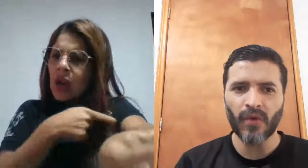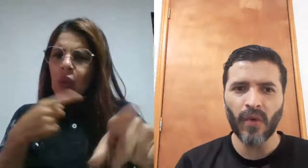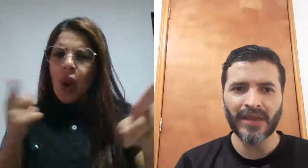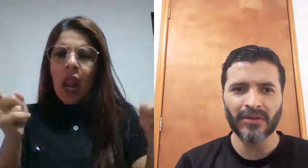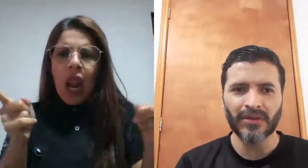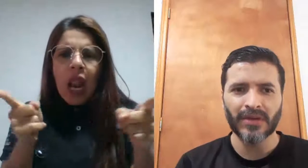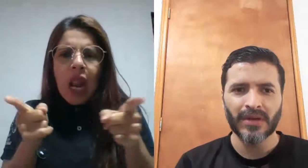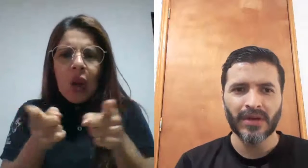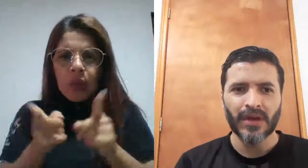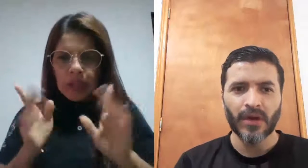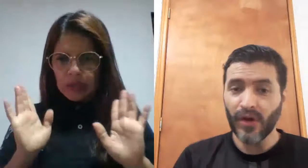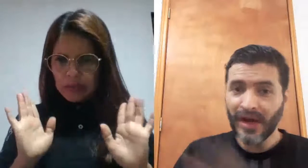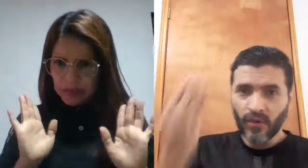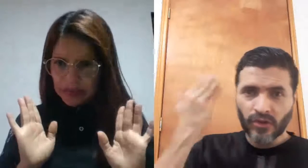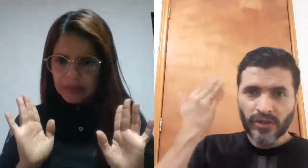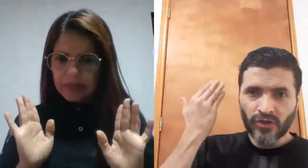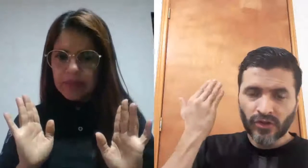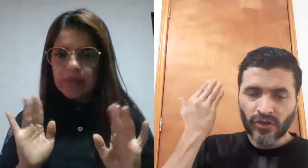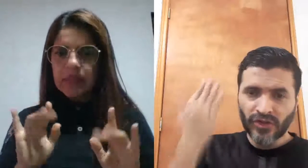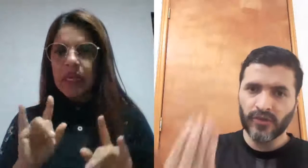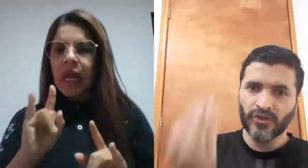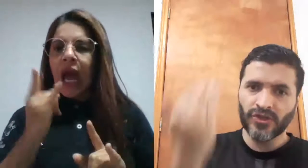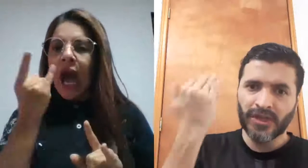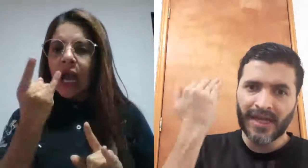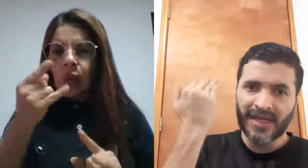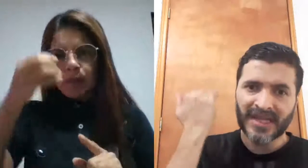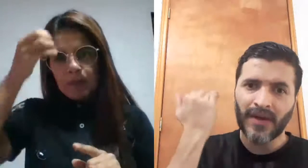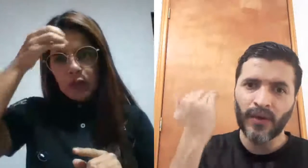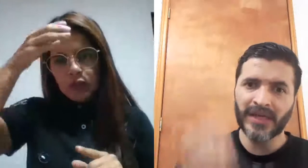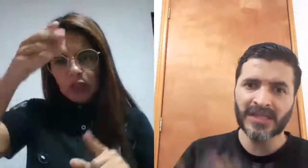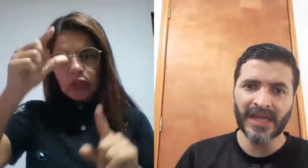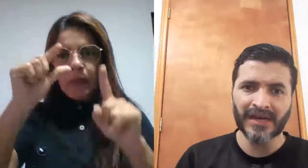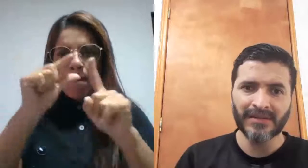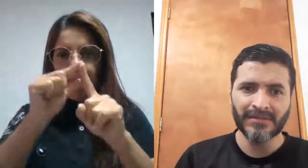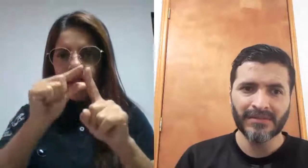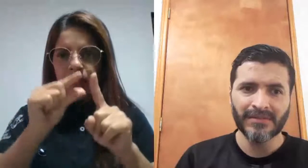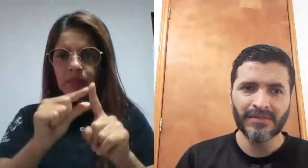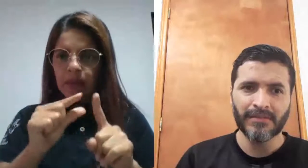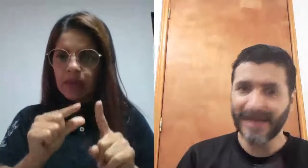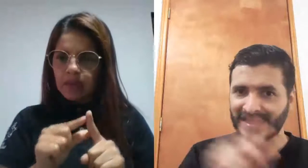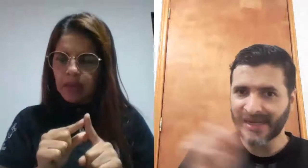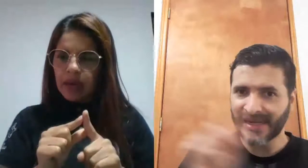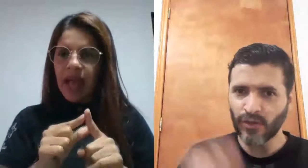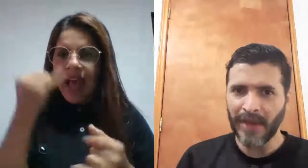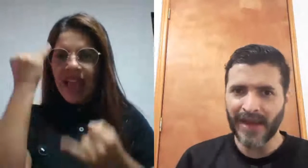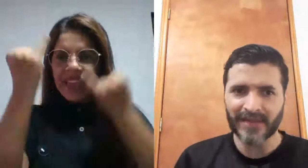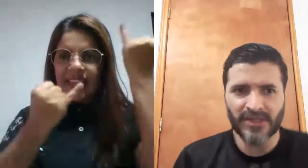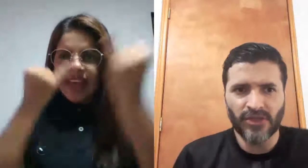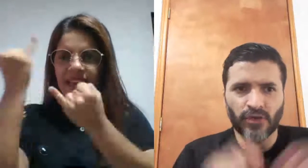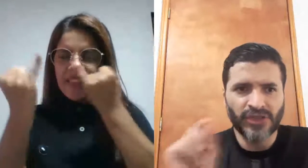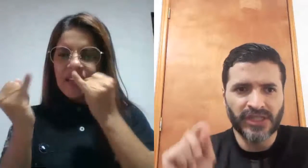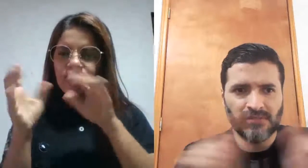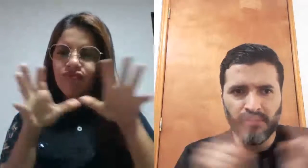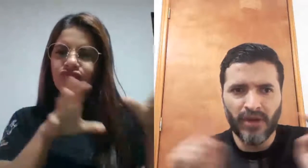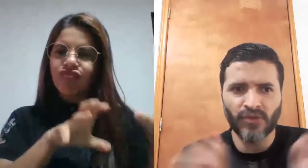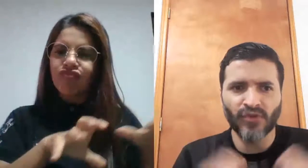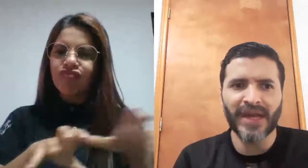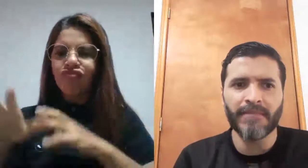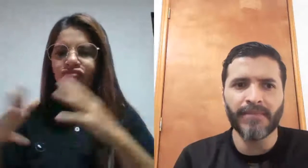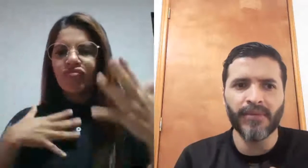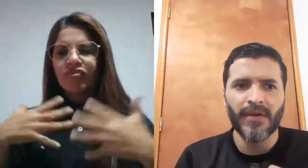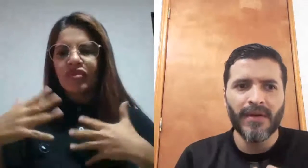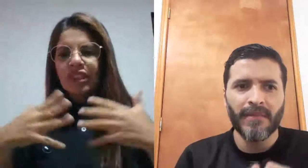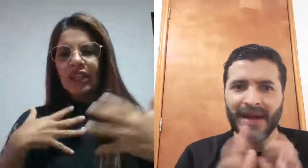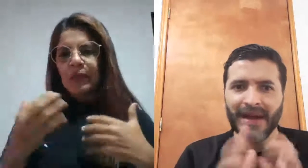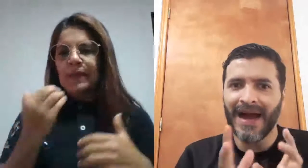Un microcuento con algunos de los conceptos que les acabo de decir para hacer la sopa de letras. Entonces,